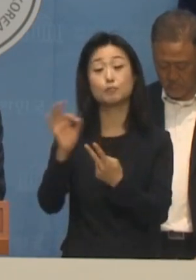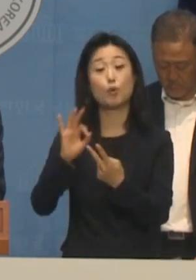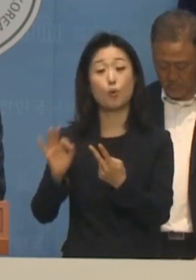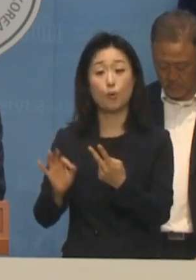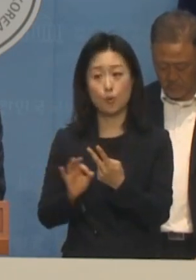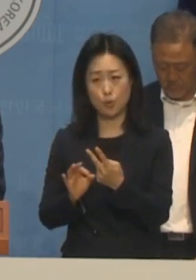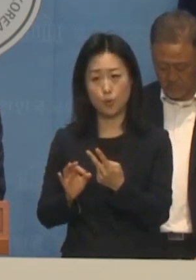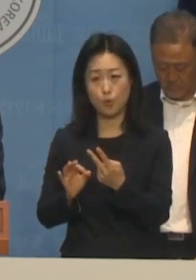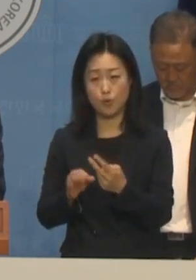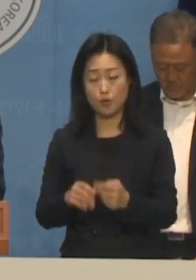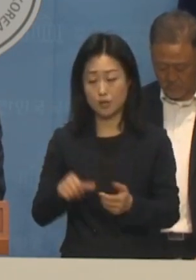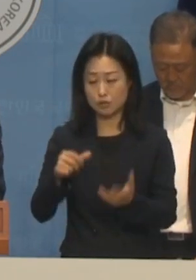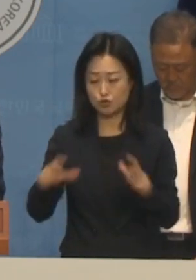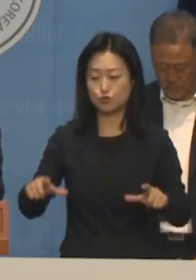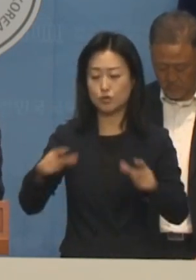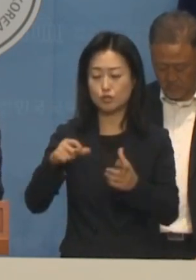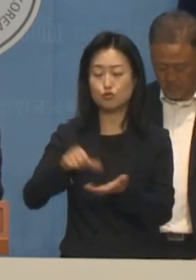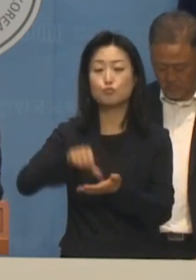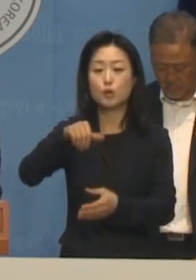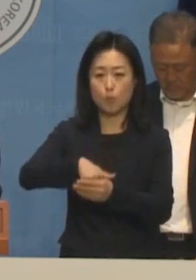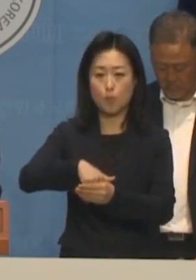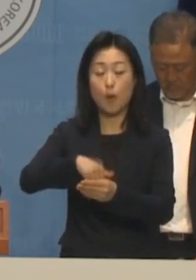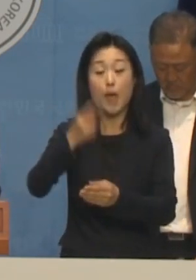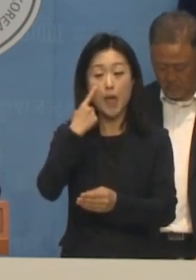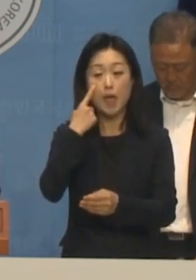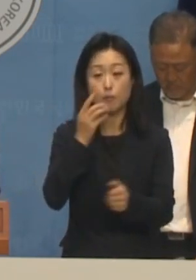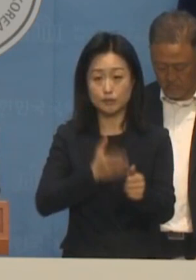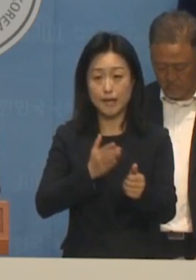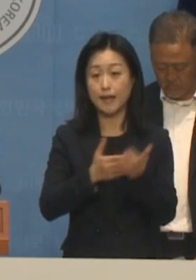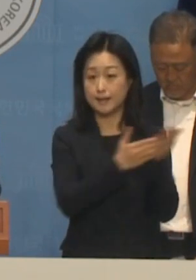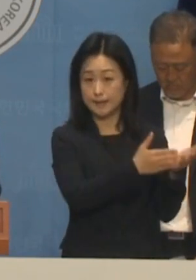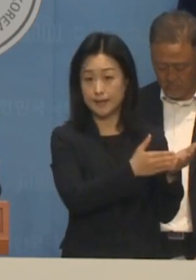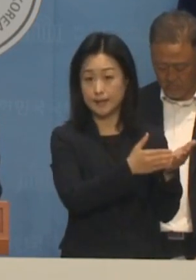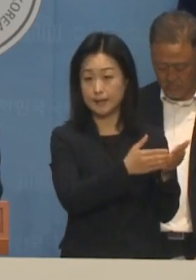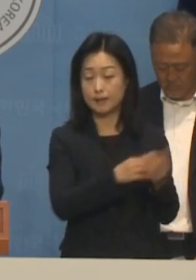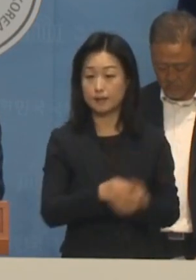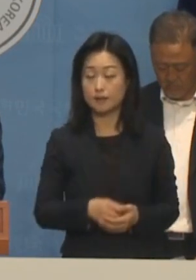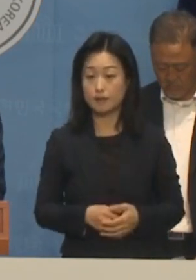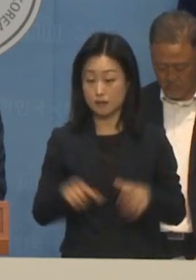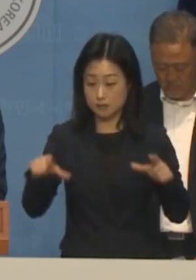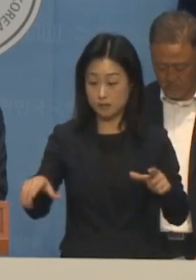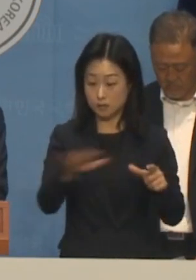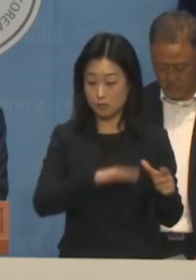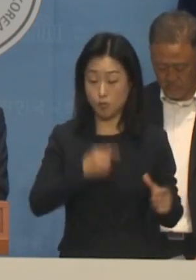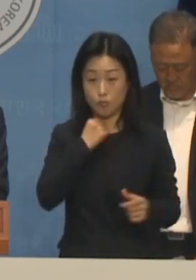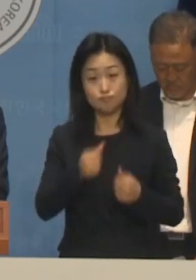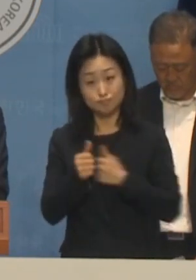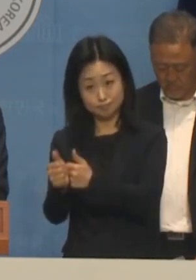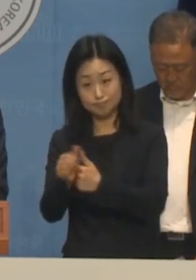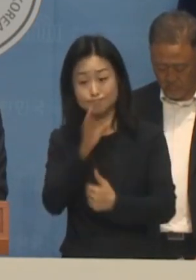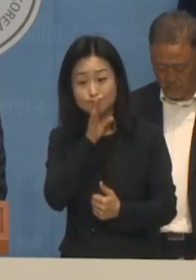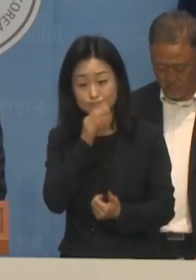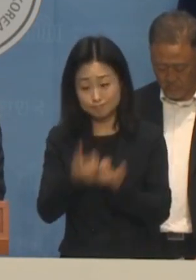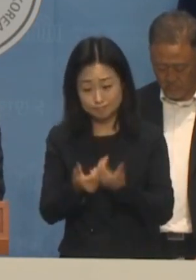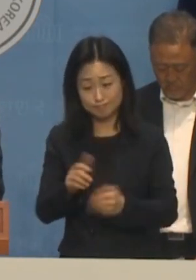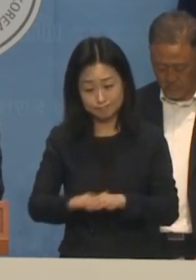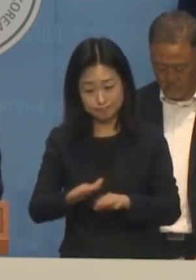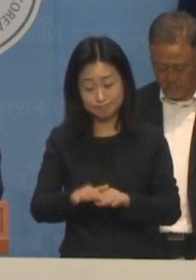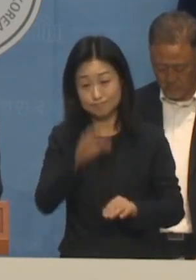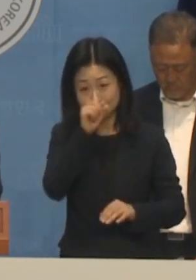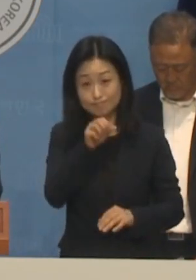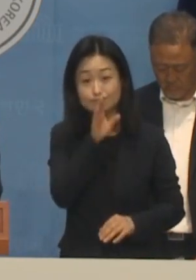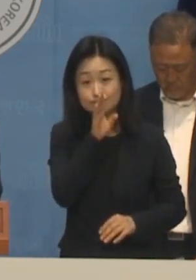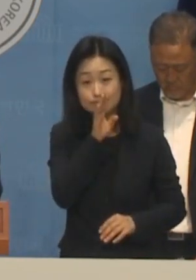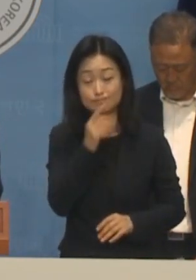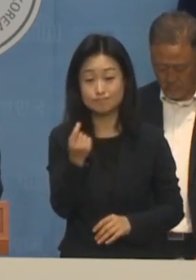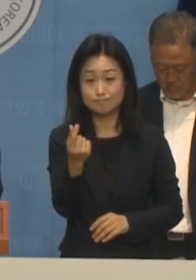이상이 주민투표로 결정하자고 요구하고 있습니다. 다수 도민들의 의견을 따르는 것이 갈등을 최소화할 수